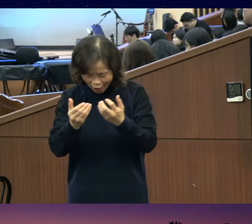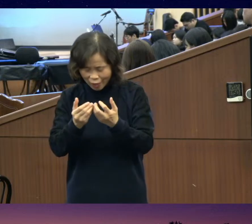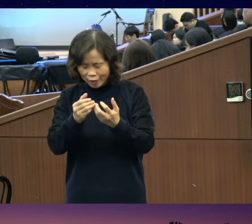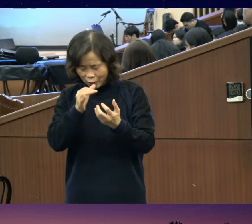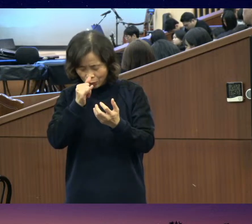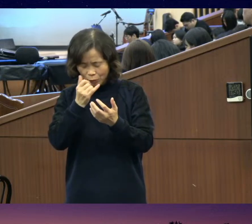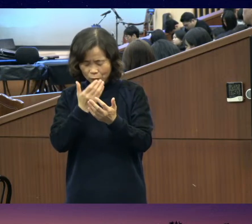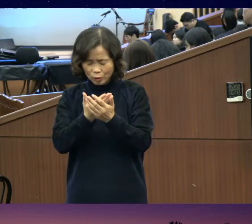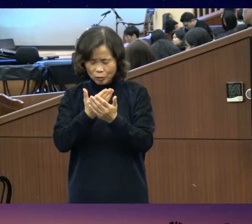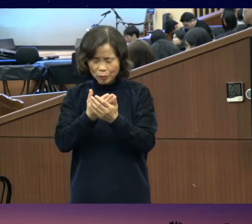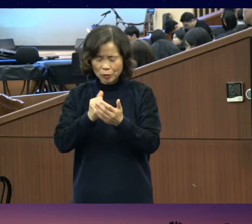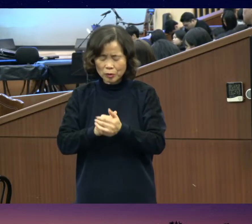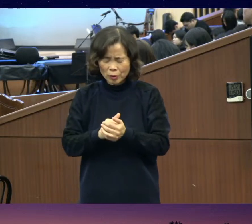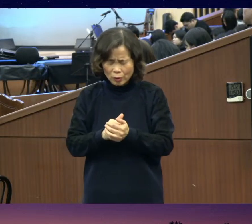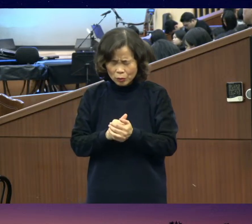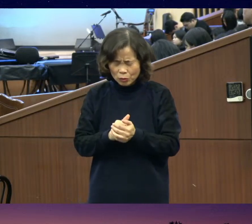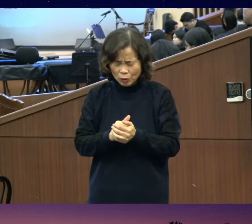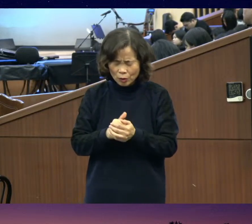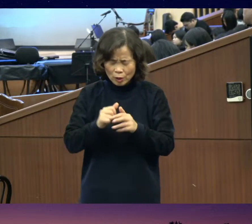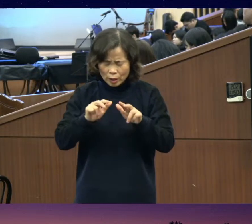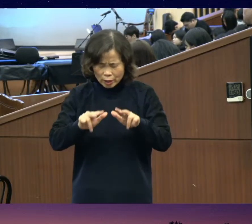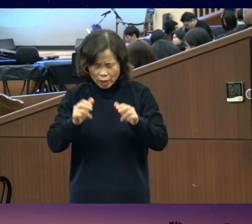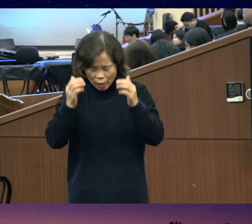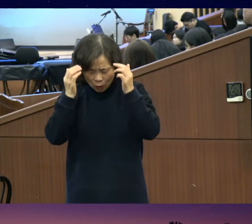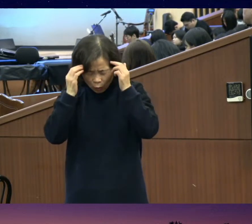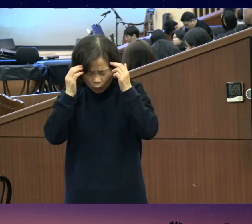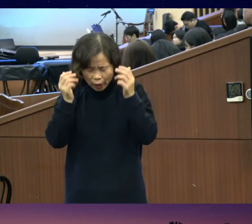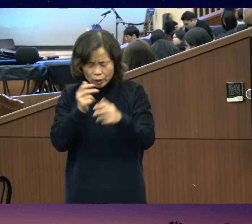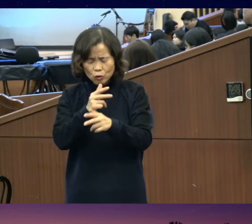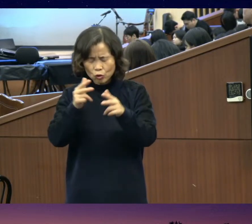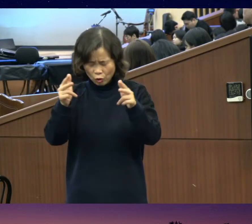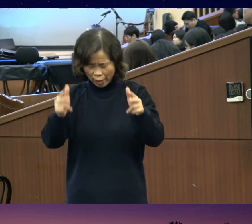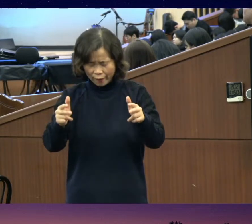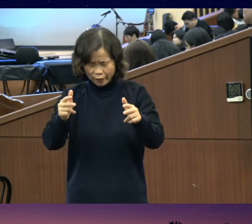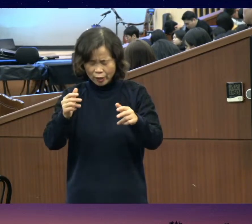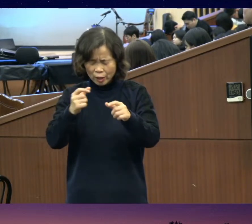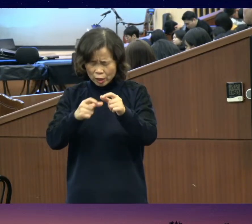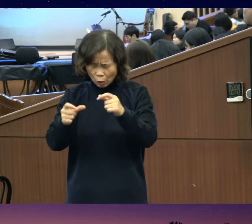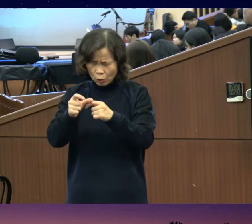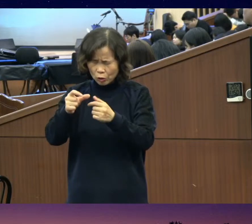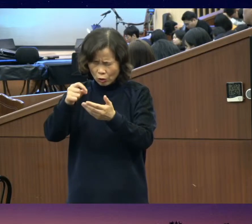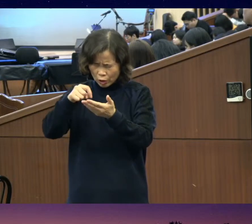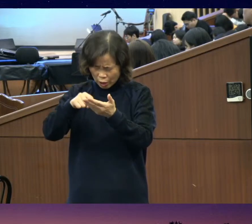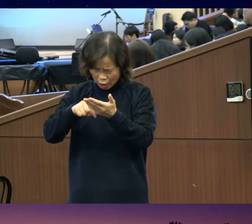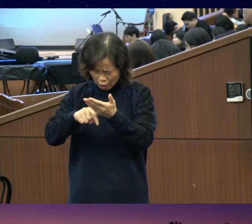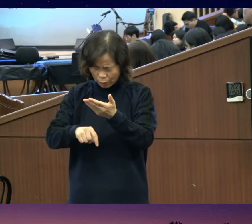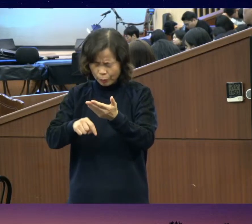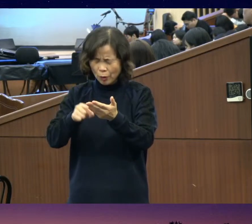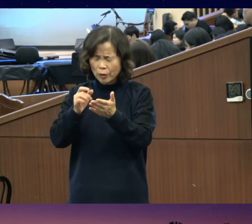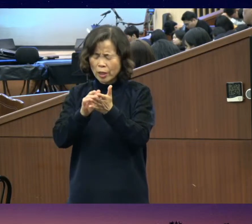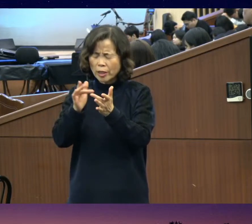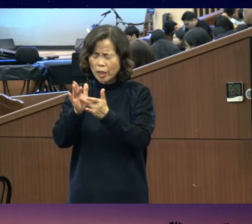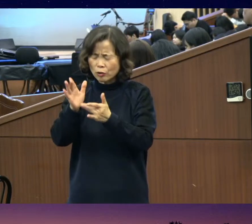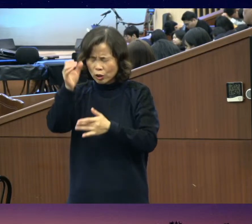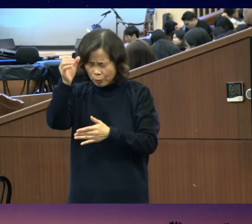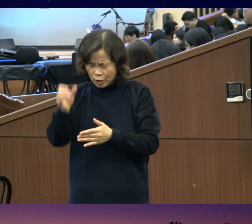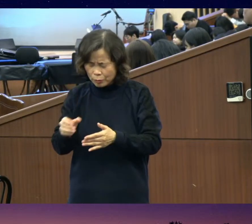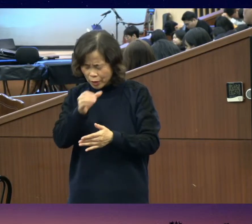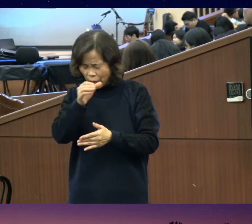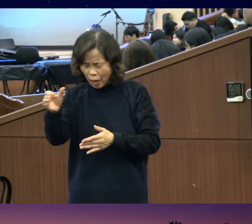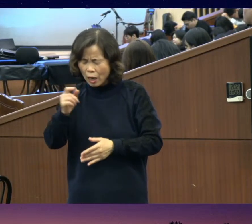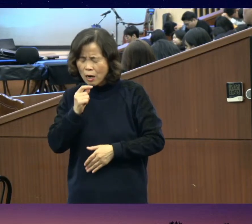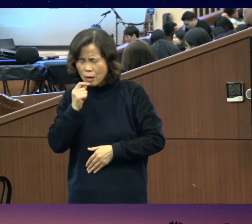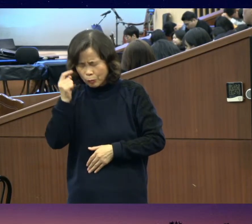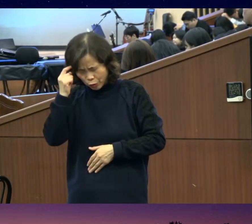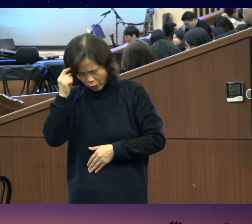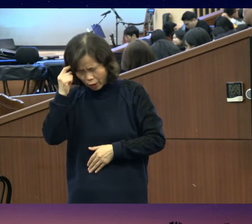하여 주시옵소서. 이제 고난 중환을 맞아 하나님, 우리가 더욱더 깊은 그리스도의 십자가를 묵상하며